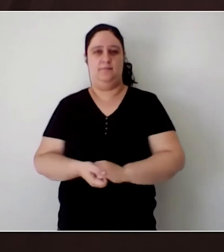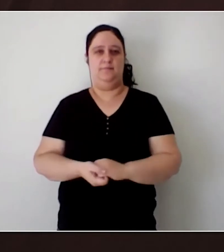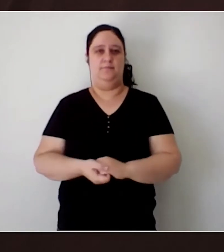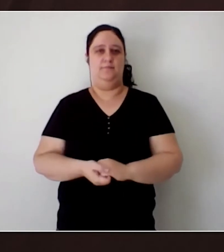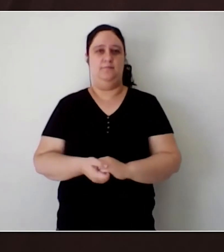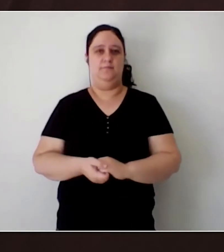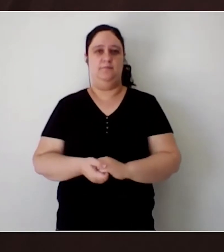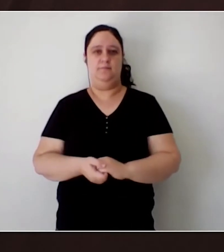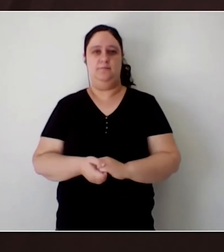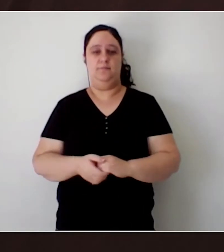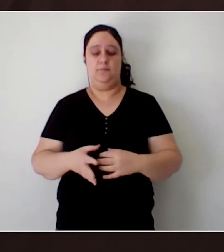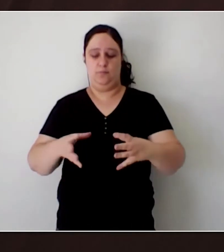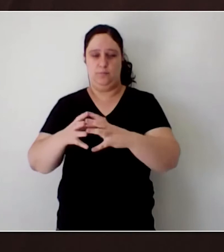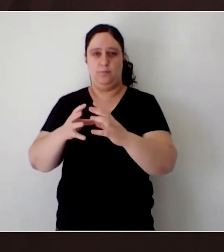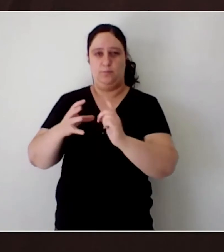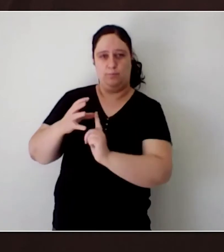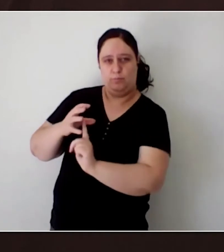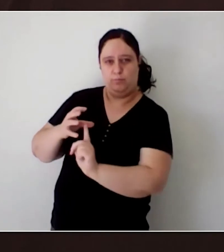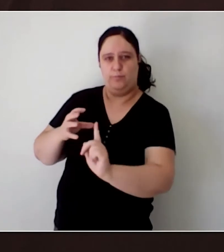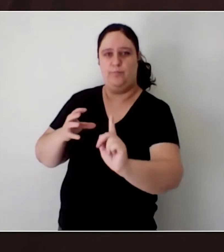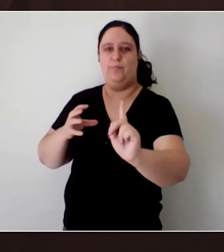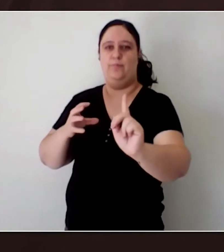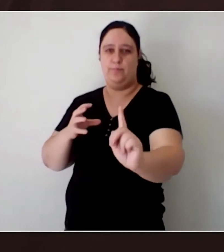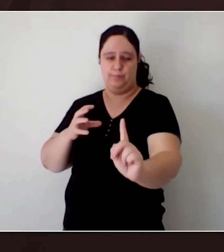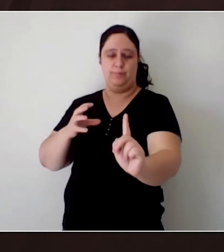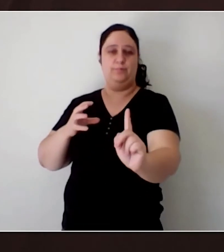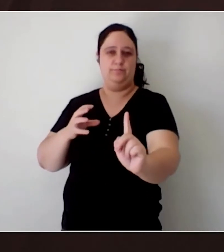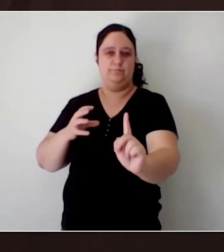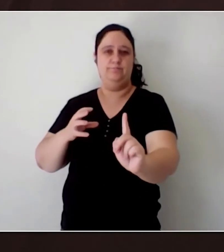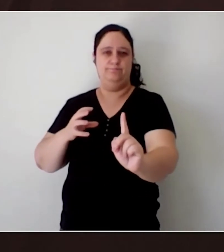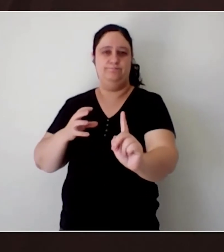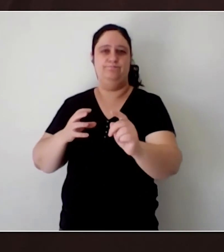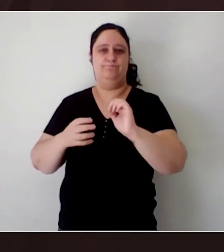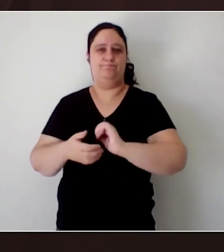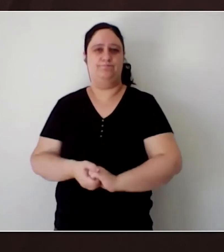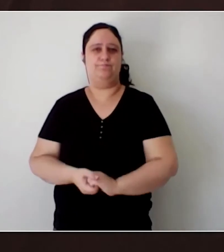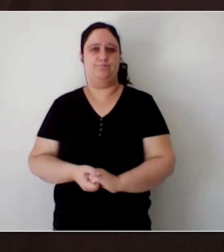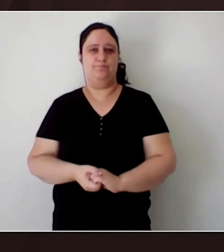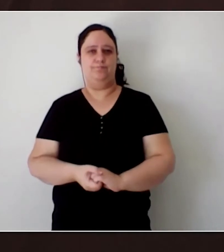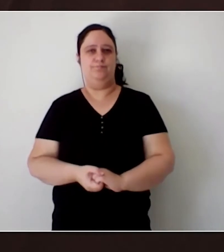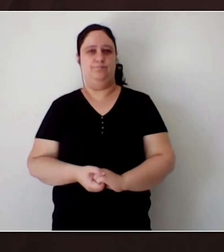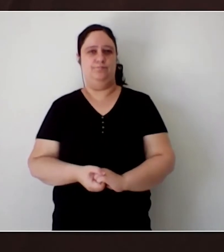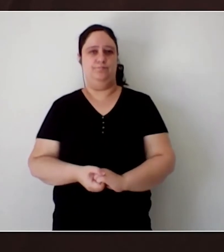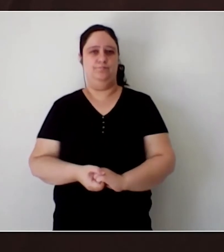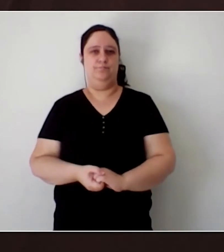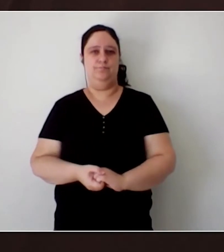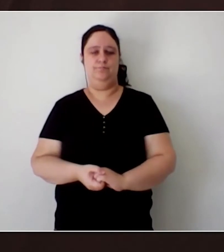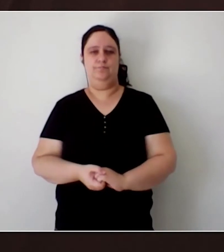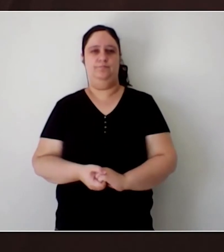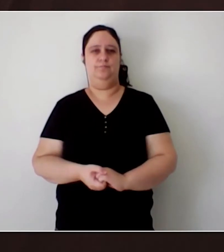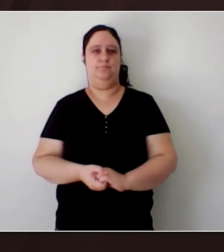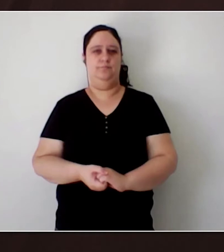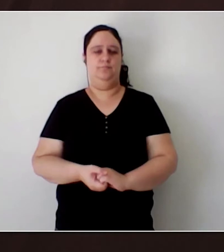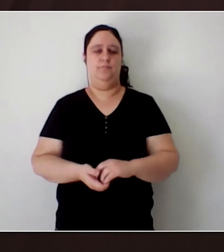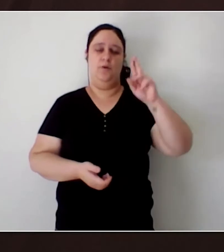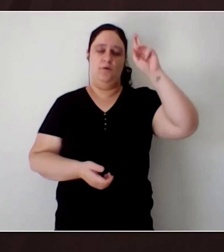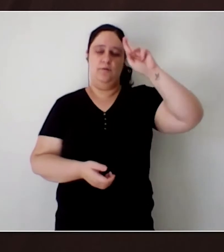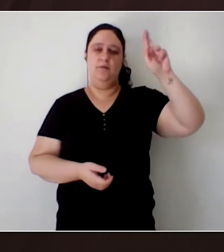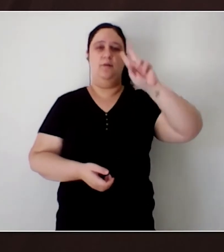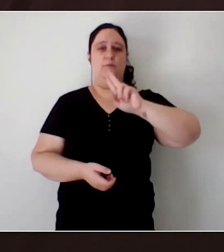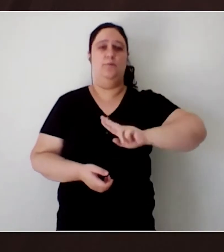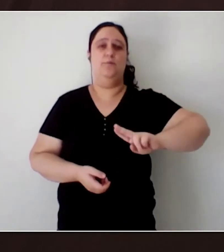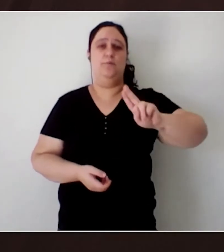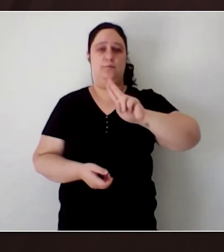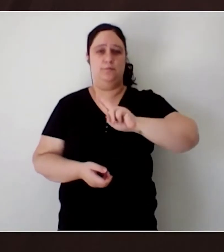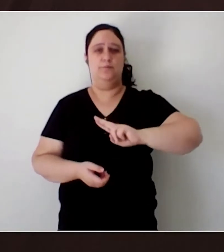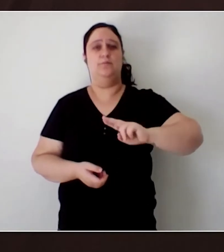Tem os que estiveram no nosso meio. O Senhor os usou como uma ponte. E eles trouxeram pessoas para o